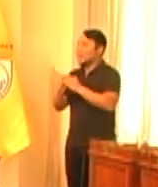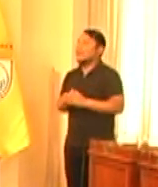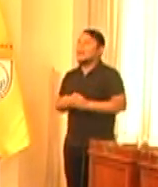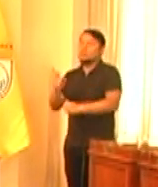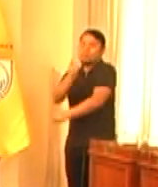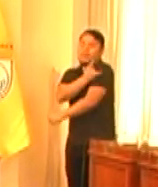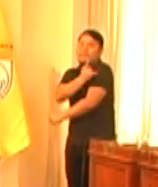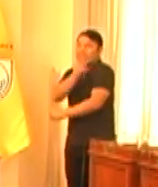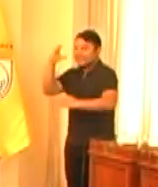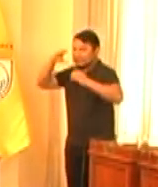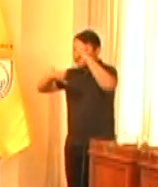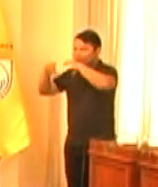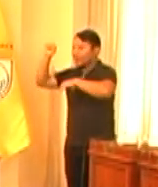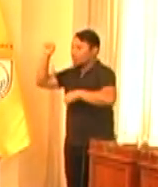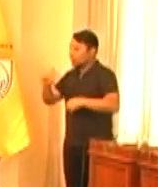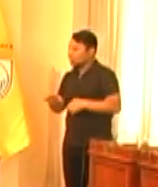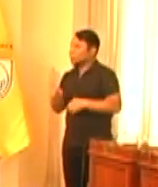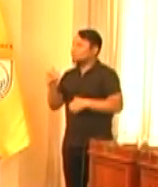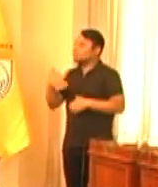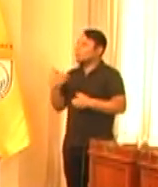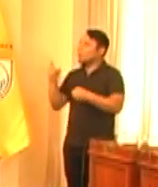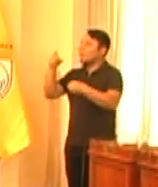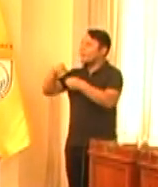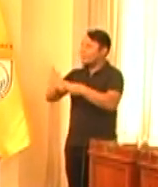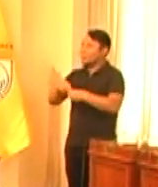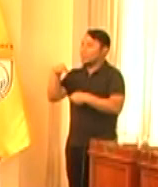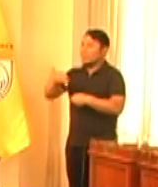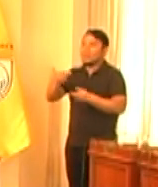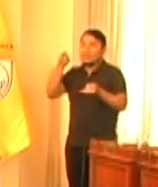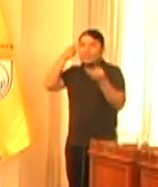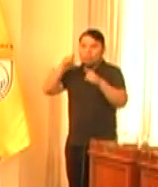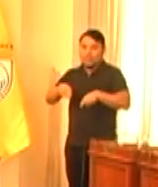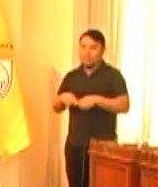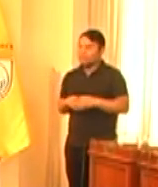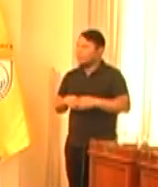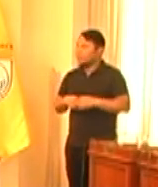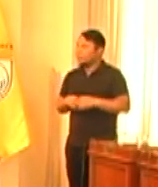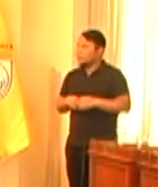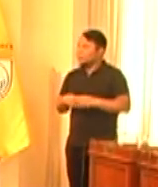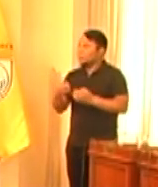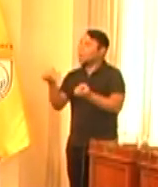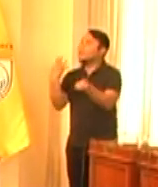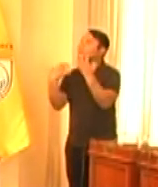Sur, el mismo que como anexo forma parte integrante del presente acuerdo. Al debate.